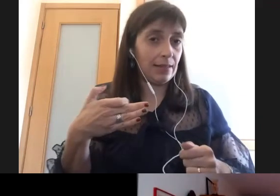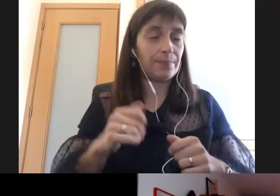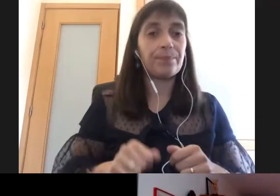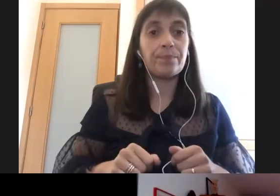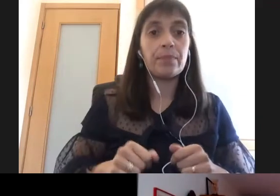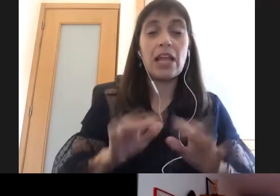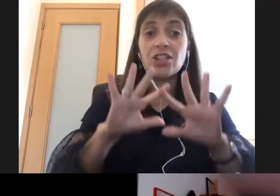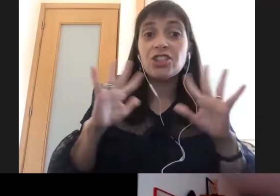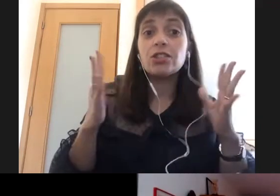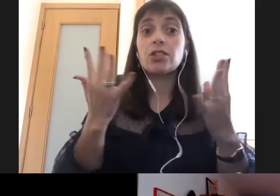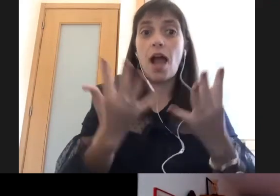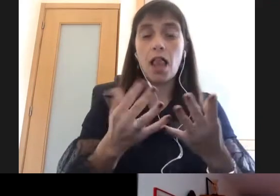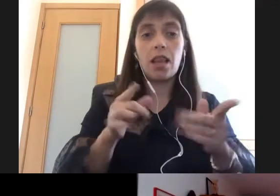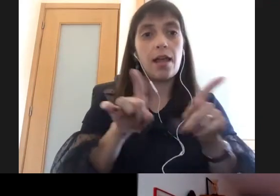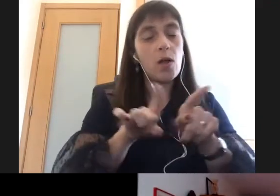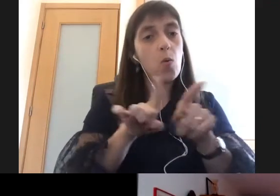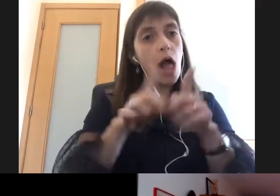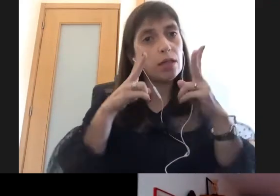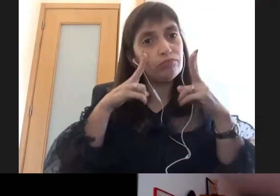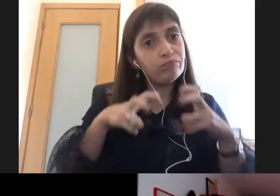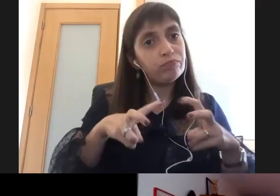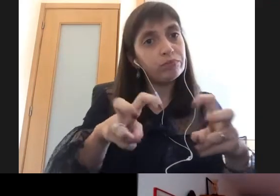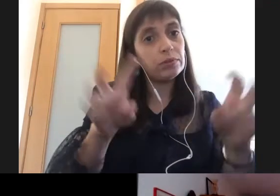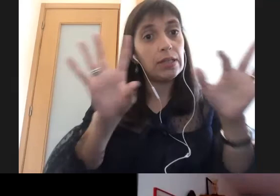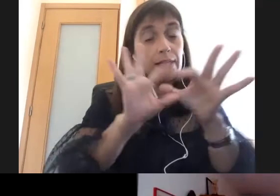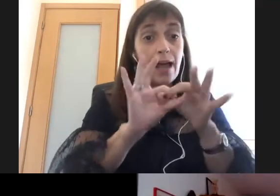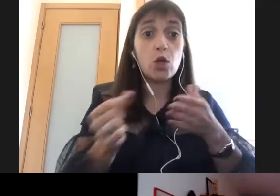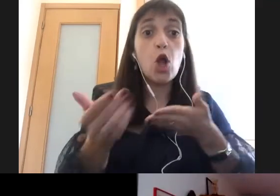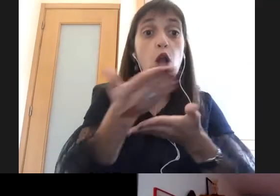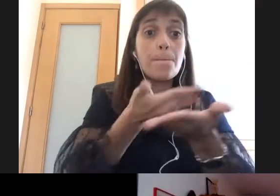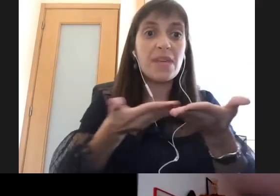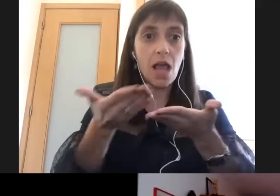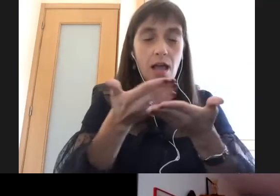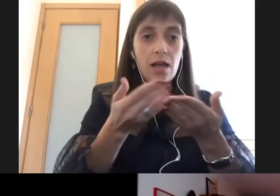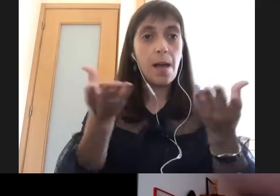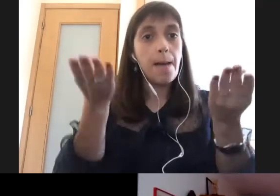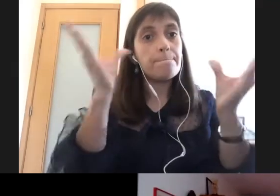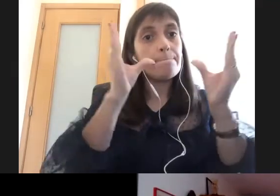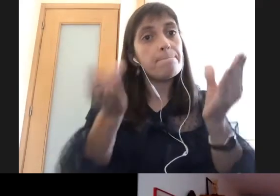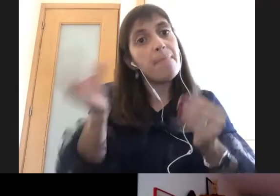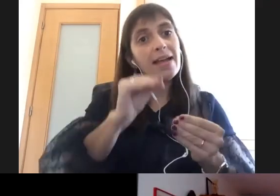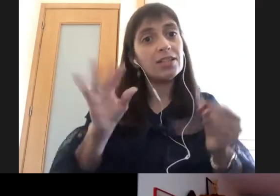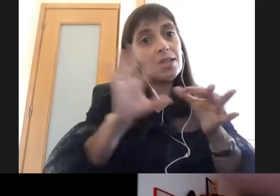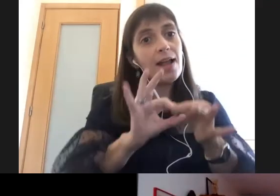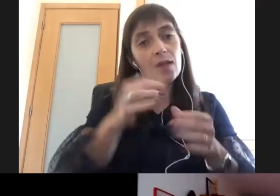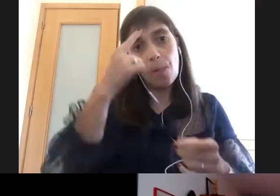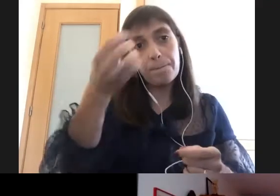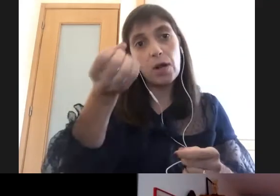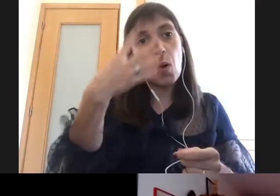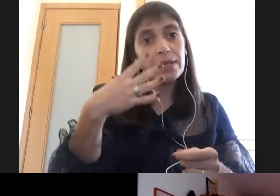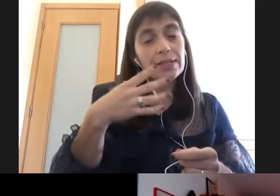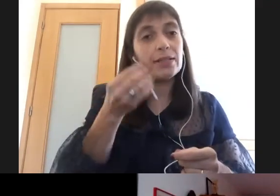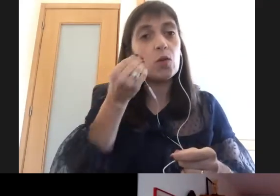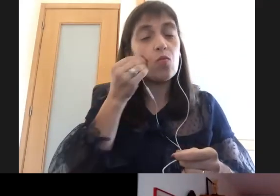em geral, é um estudo, por conta da economia, voltado para compreender o Nordeste